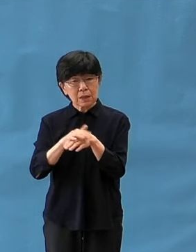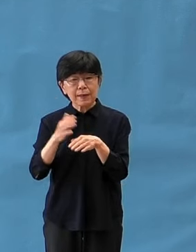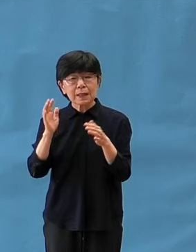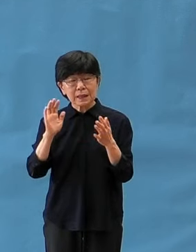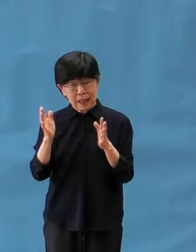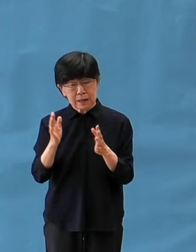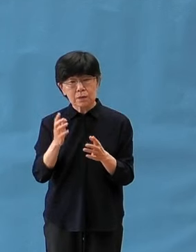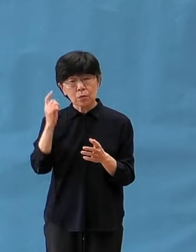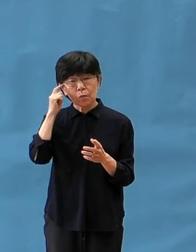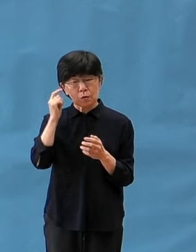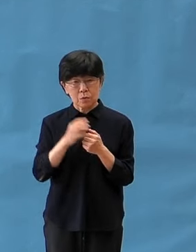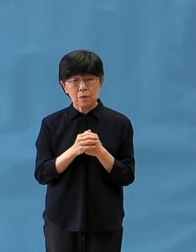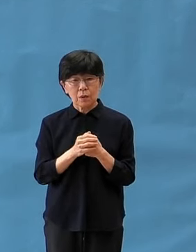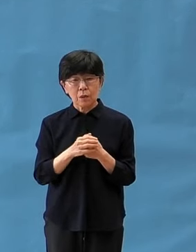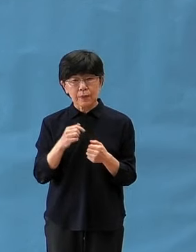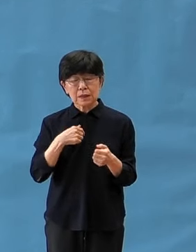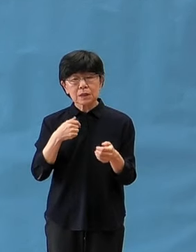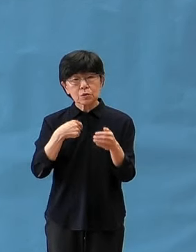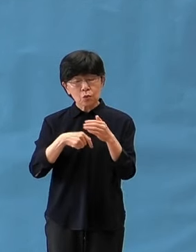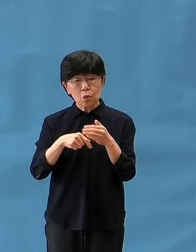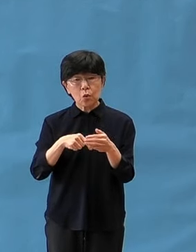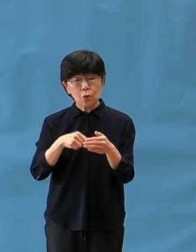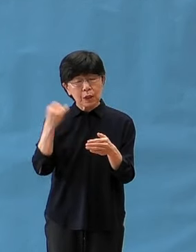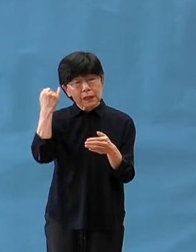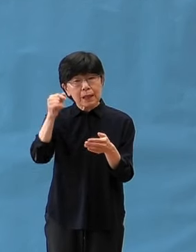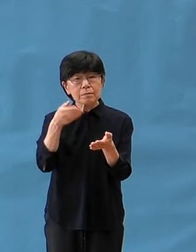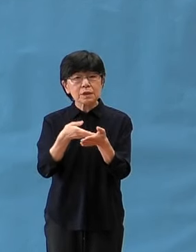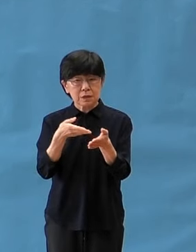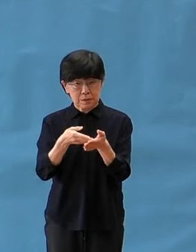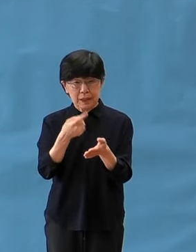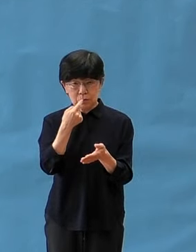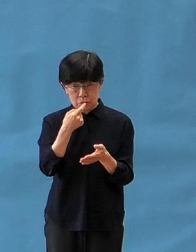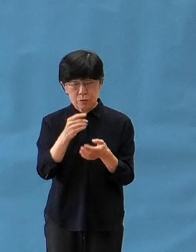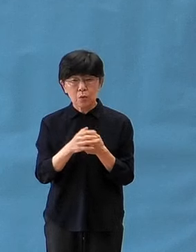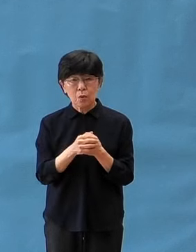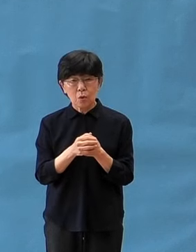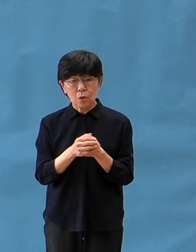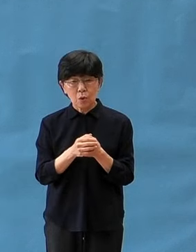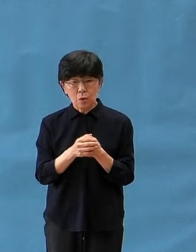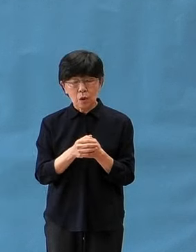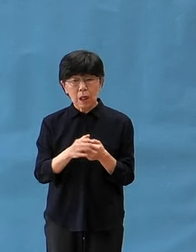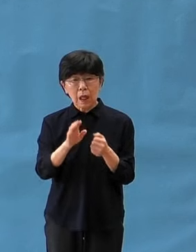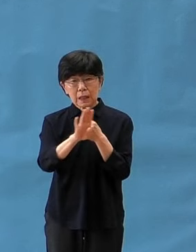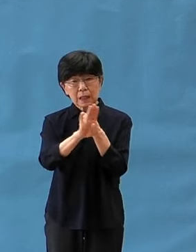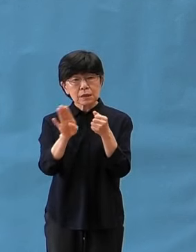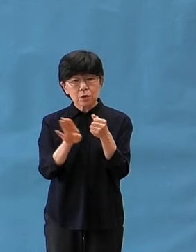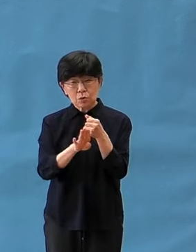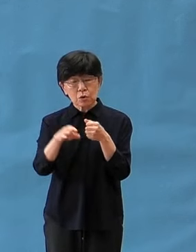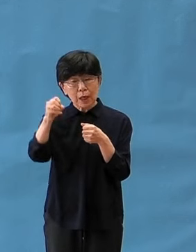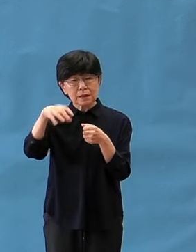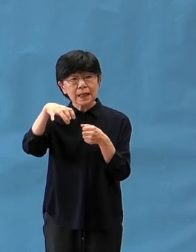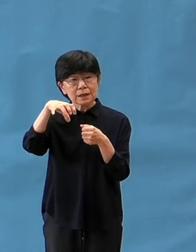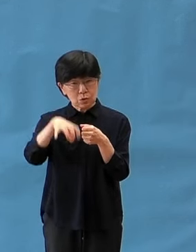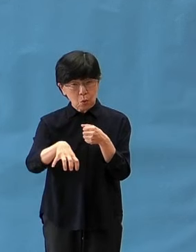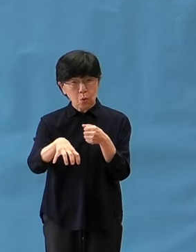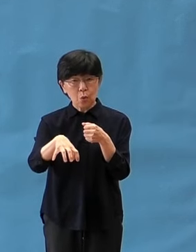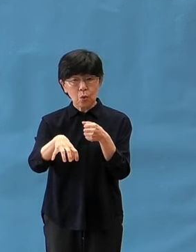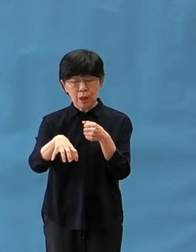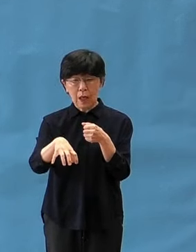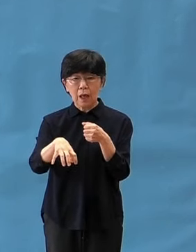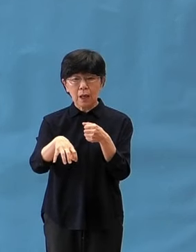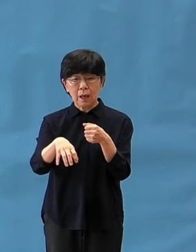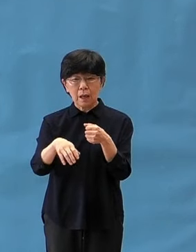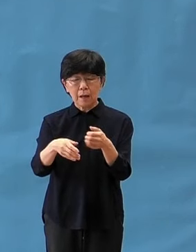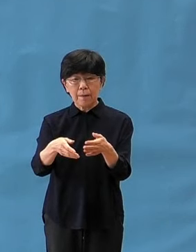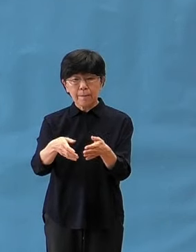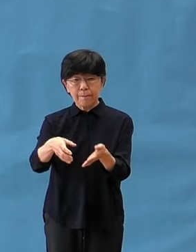自身に対する私のコメントを申し上げると、立地、その原子力発電所の設